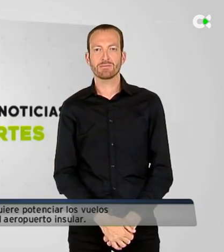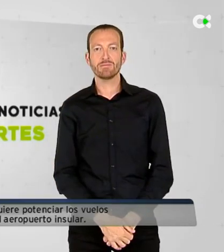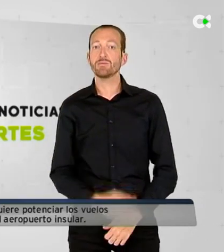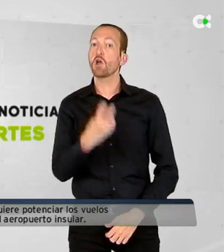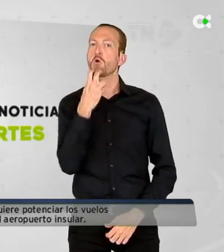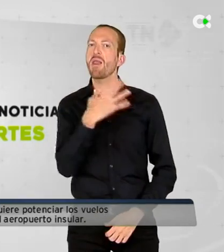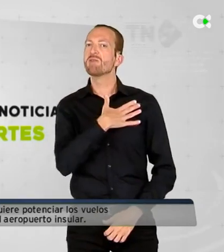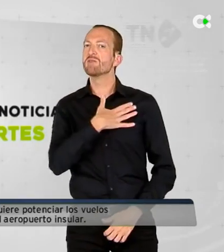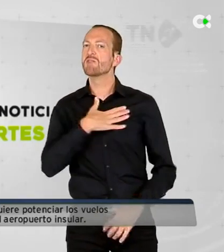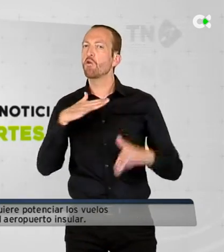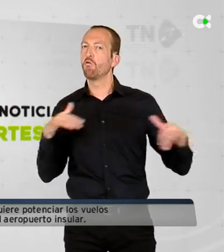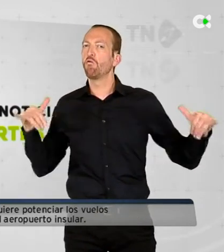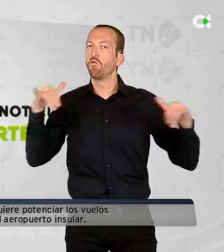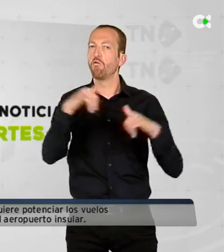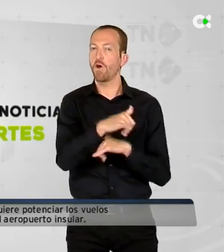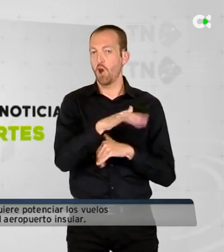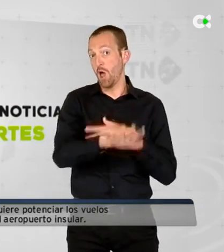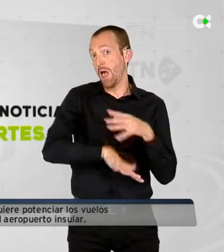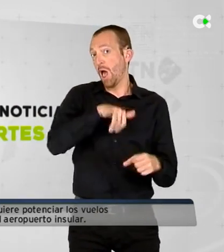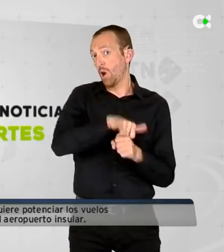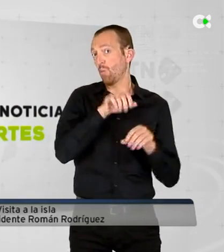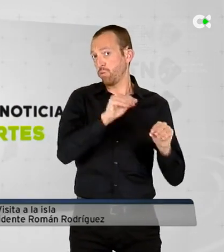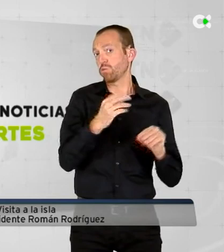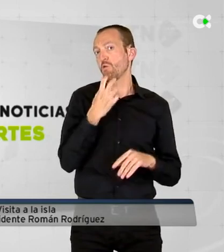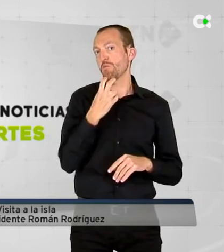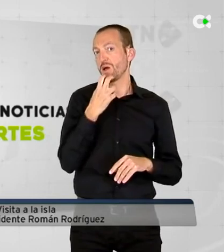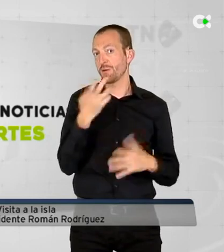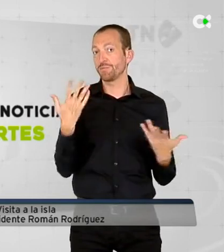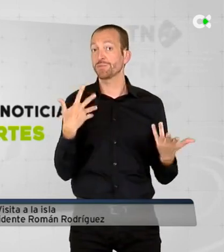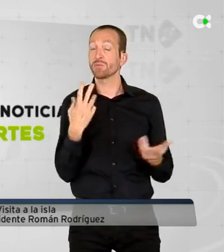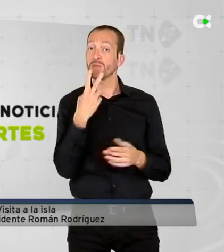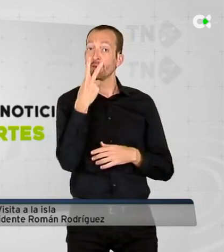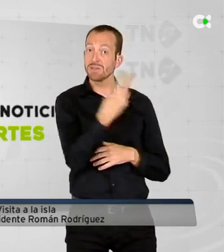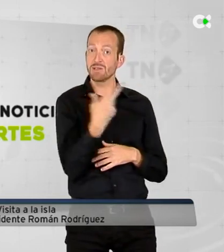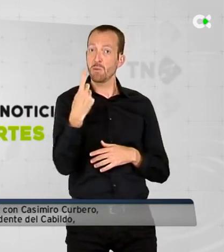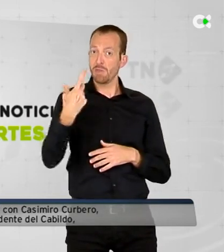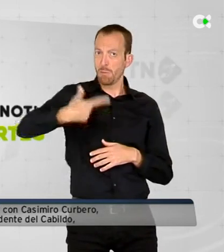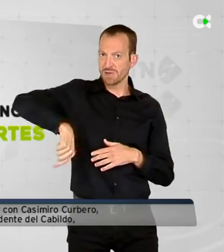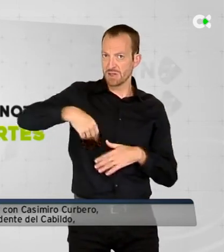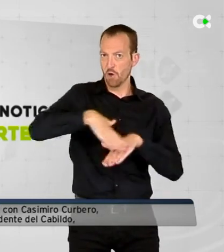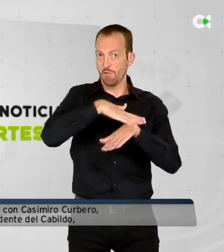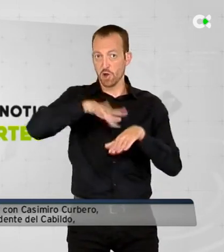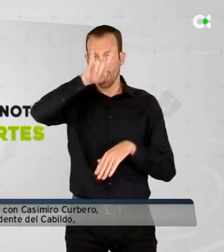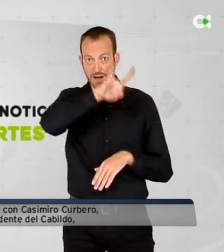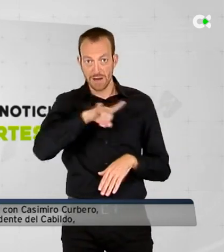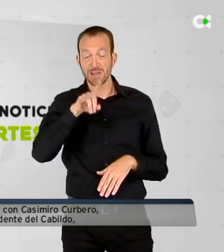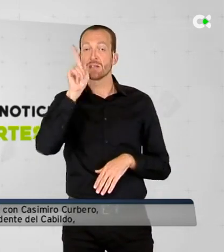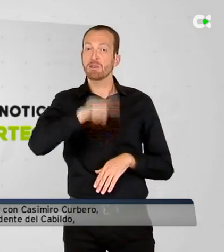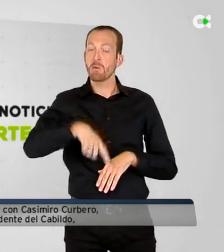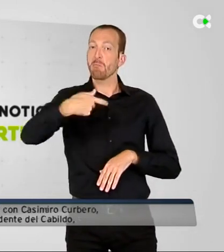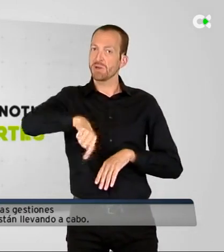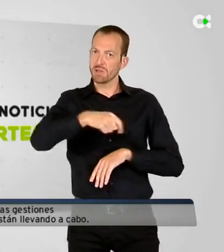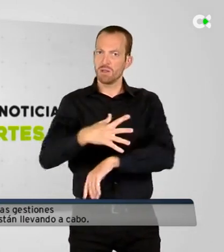La Gomera quiere potenciar los vuelos desde el aeropuerto insular. Visita a la isla del vicepresidente Román Rodríguez para tratar con Casimiro Curbelo,